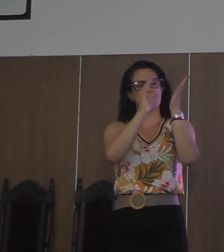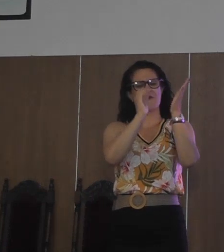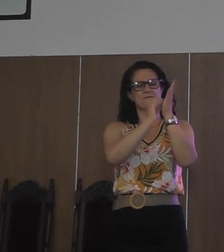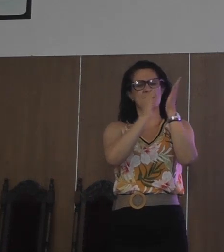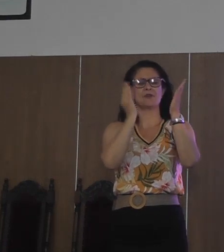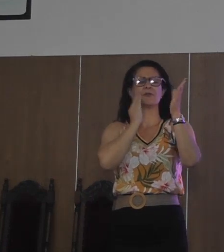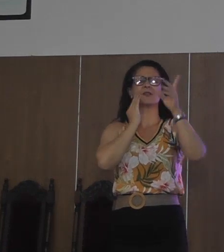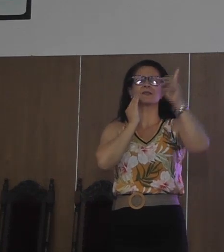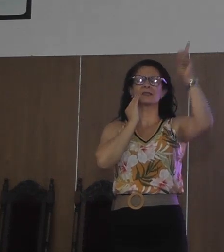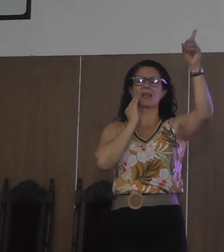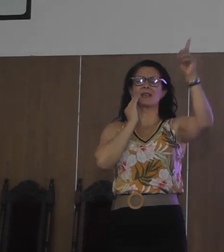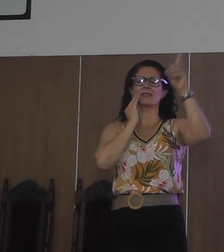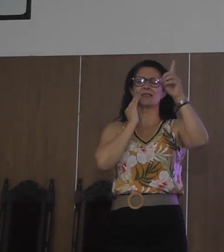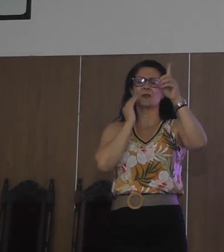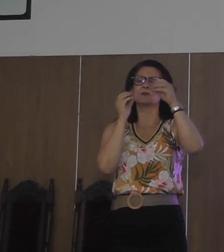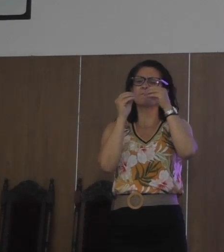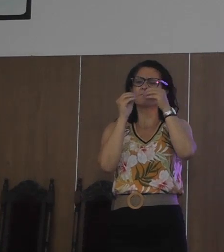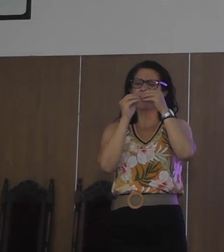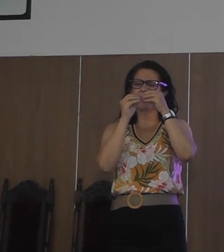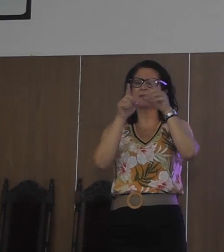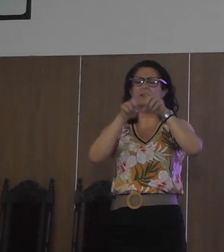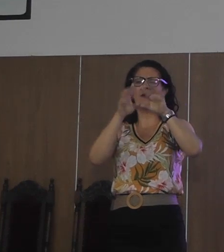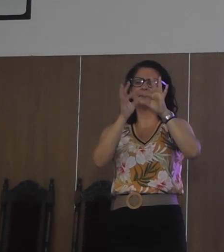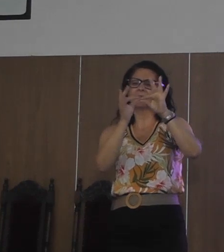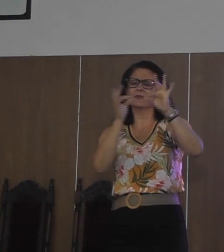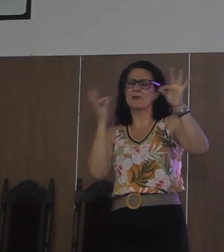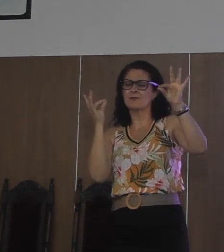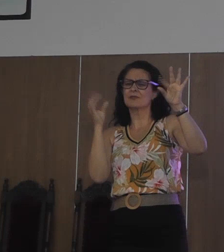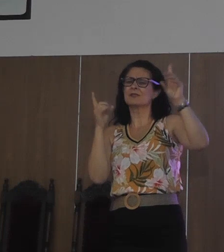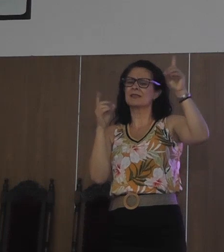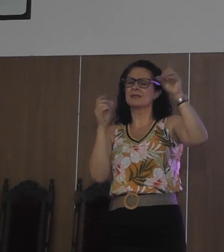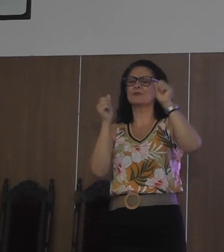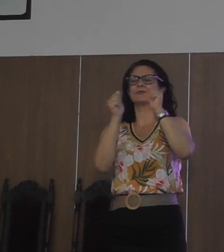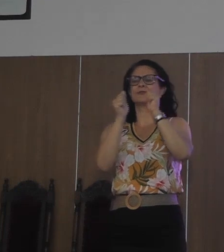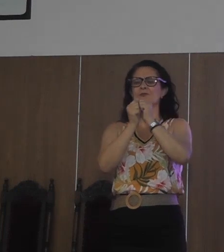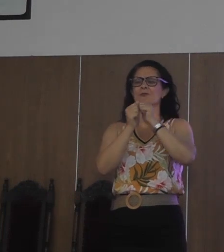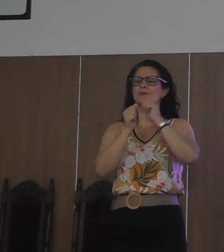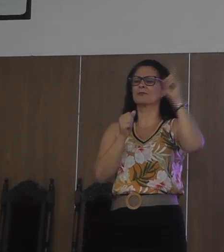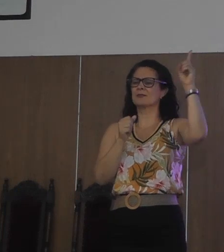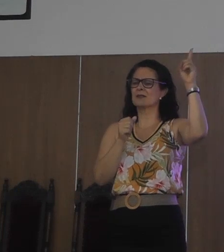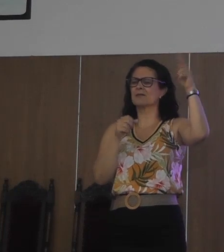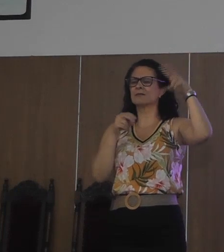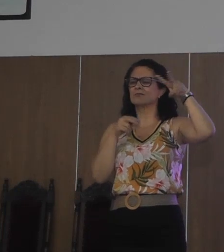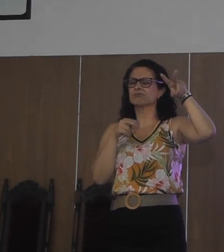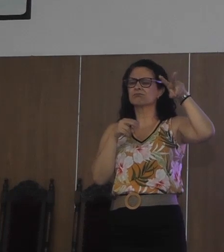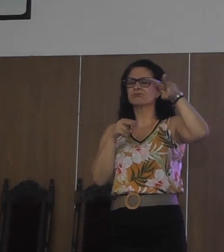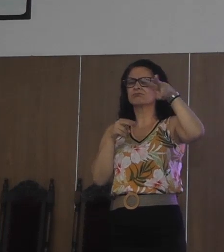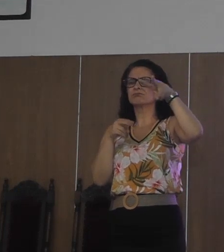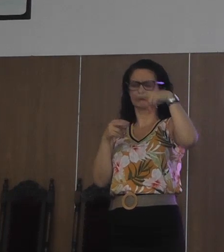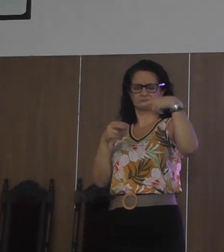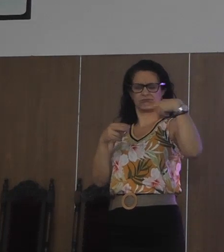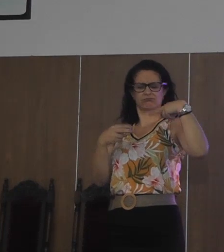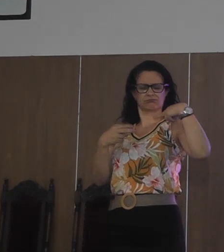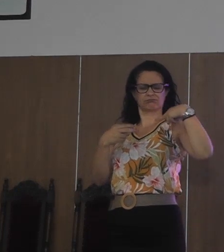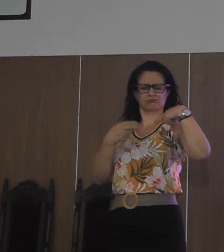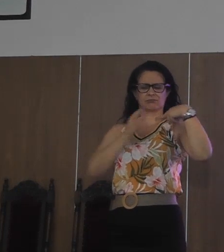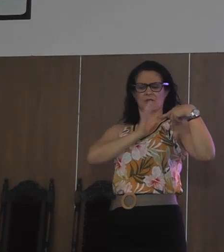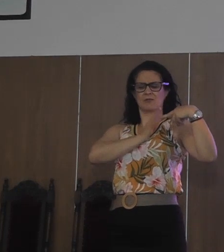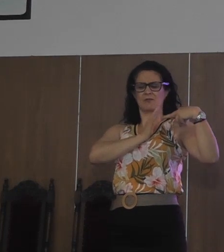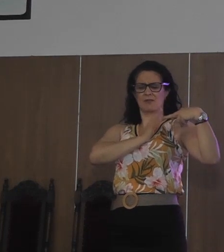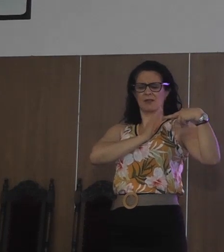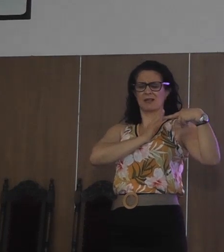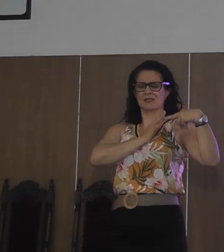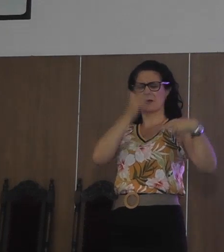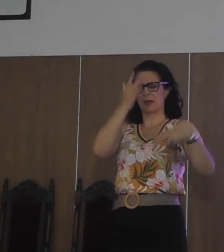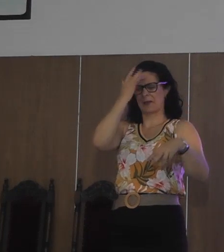de longe, e é aquele que contempla, Pai, o coração de cada servo teu que tem se disposto a adorar a Ti nesse